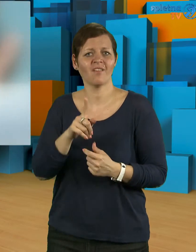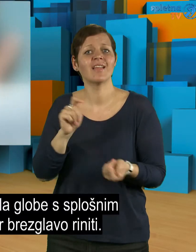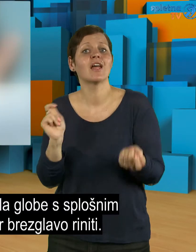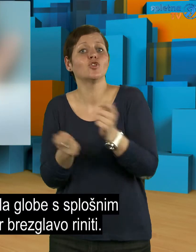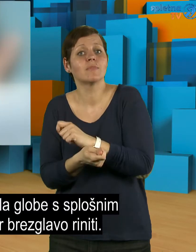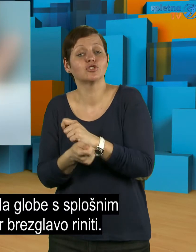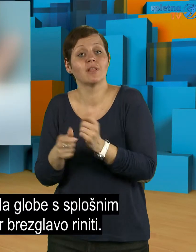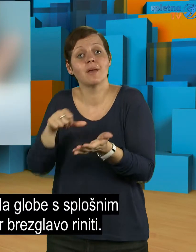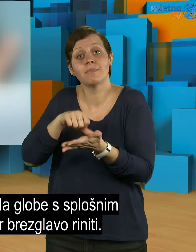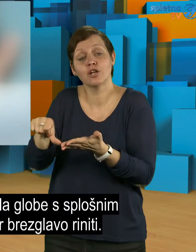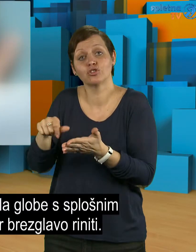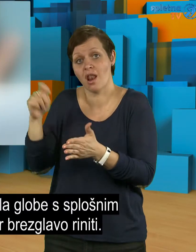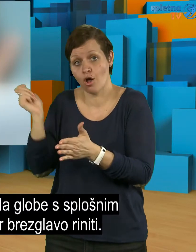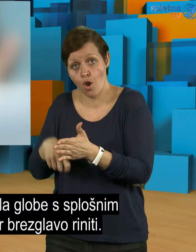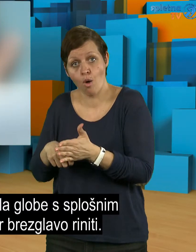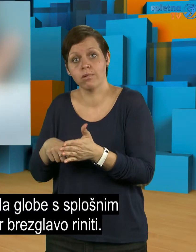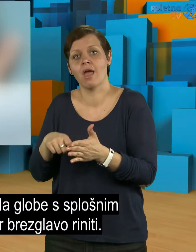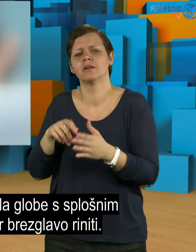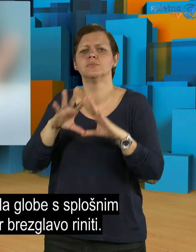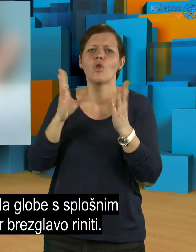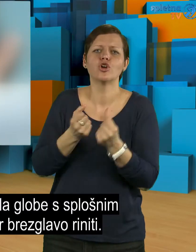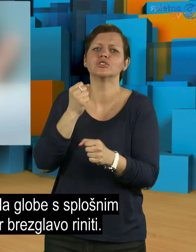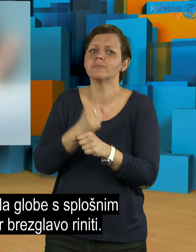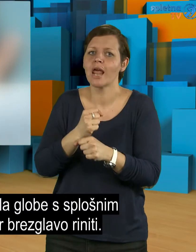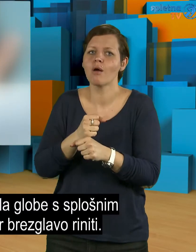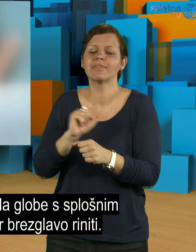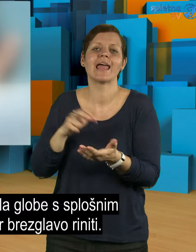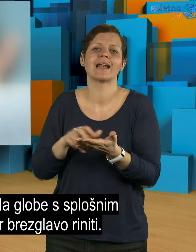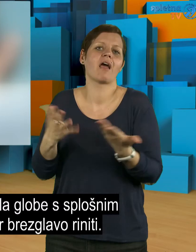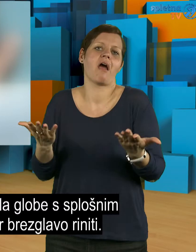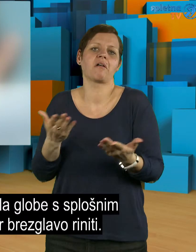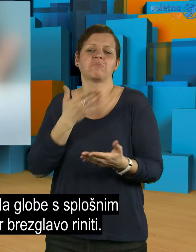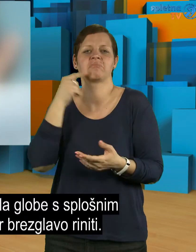V nadomeščanje plačila globe s splošnim delom pa ne gre kar brezglavo riniti.